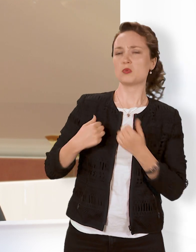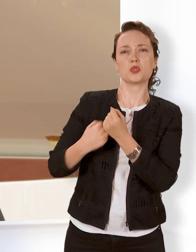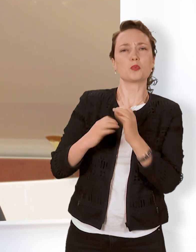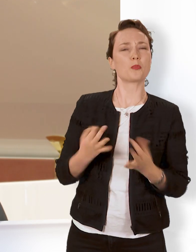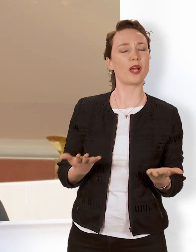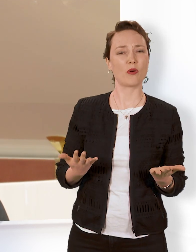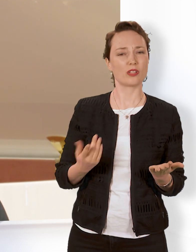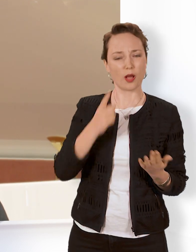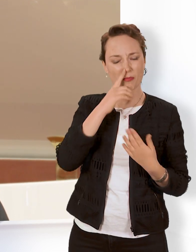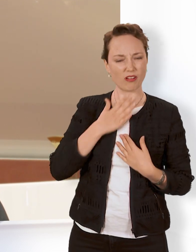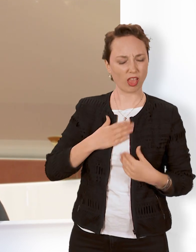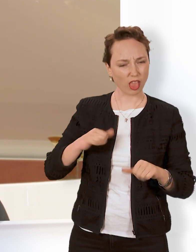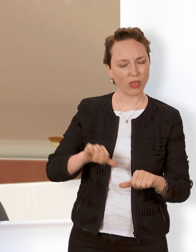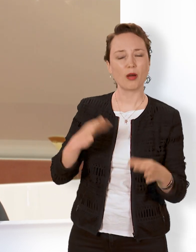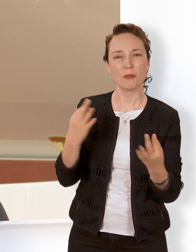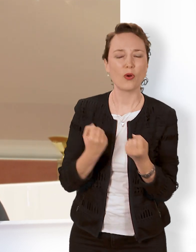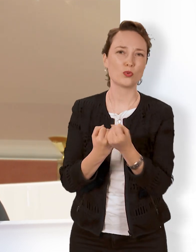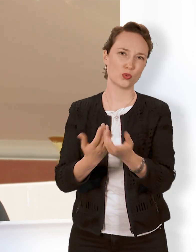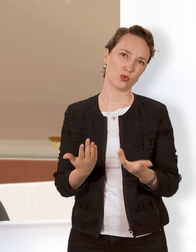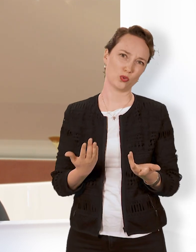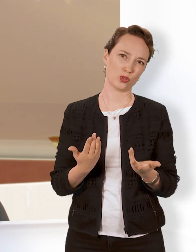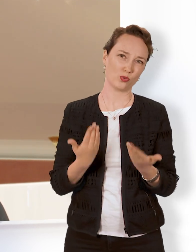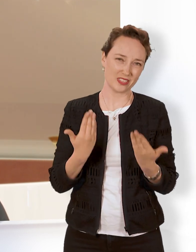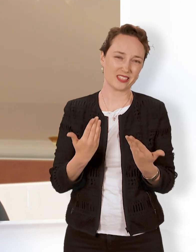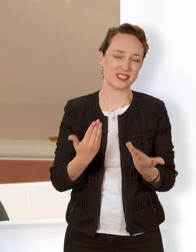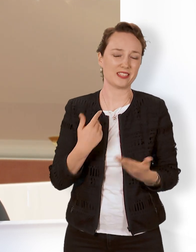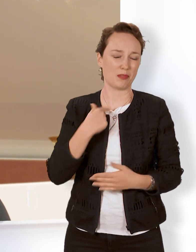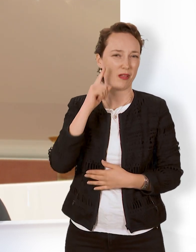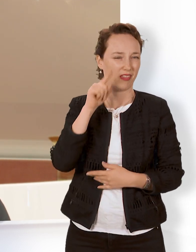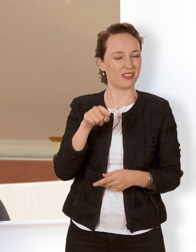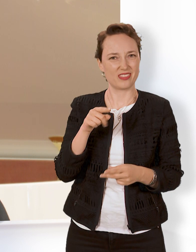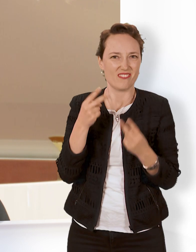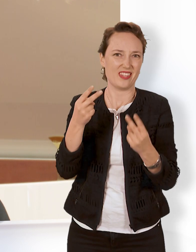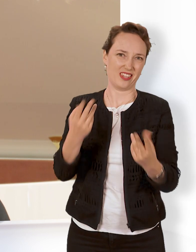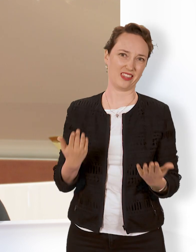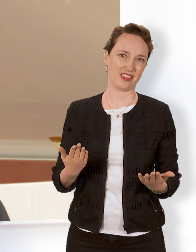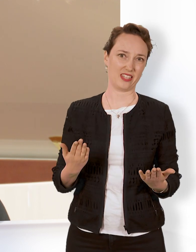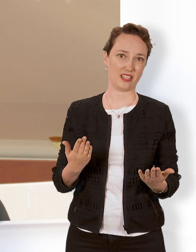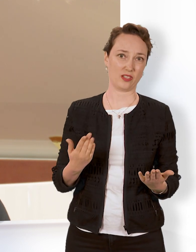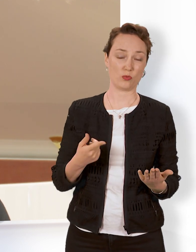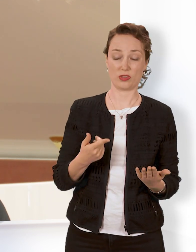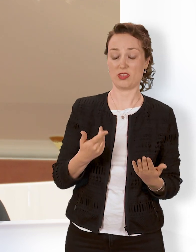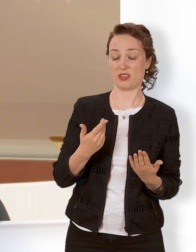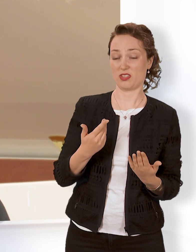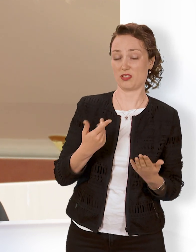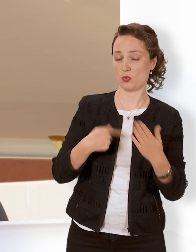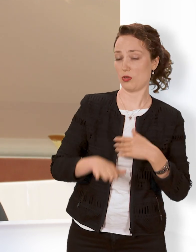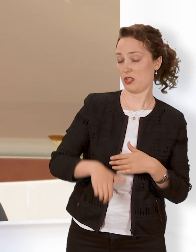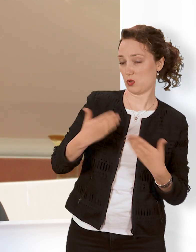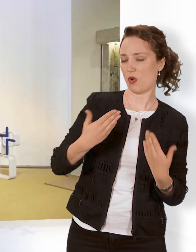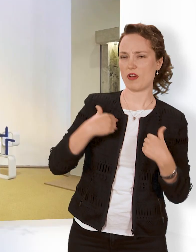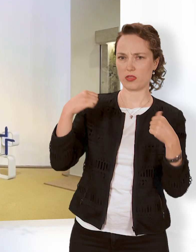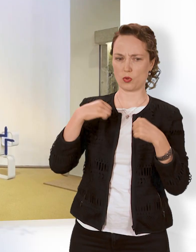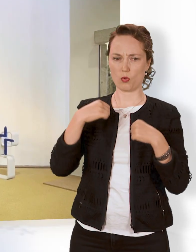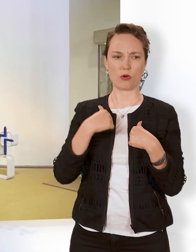dann, sag ich mal, ist es meiner Meinung nach eminent wichtig. Und das hat mir den Druck gemacht natürlich, dass ich mich immer nur